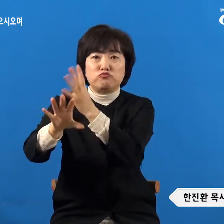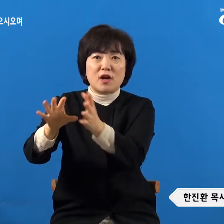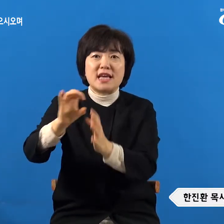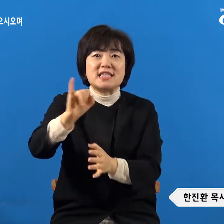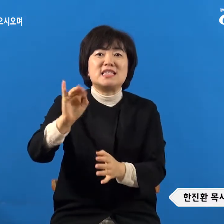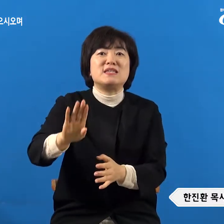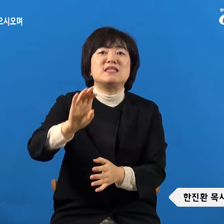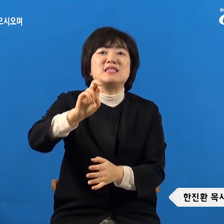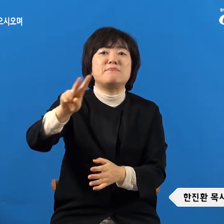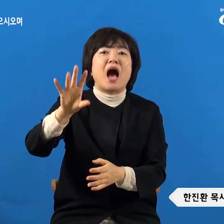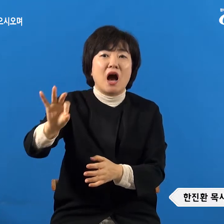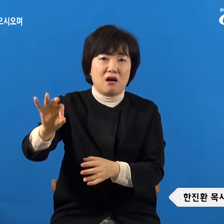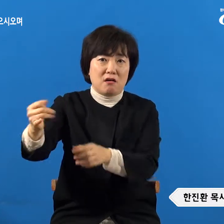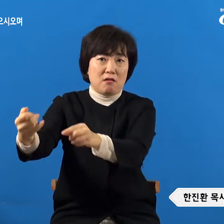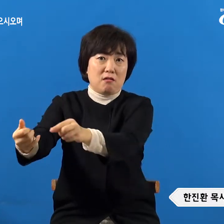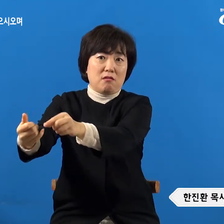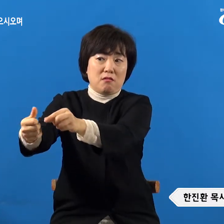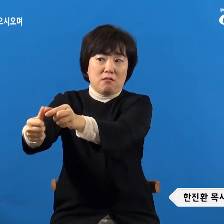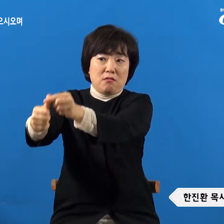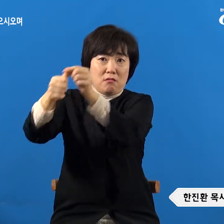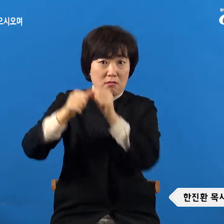그러니까 자격이 있는 거죠.